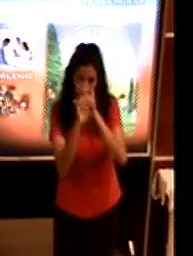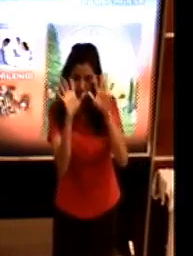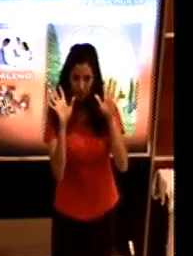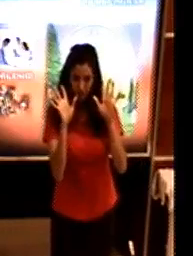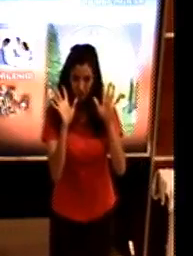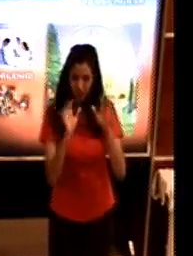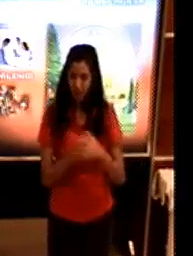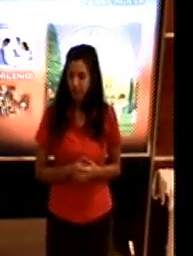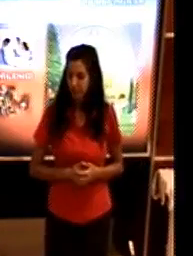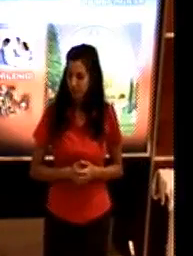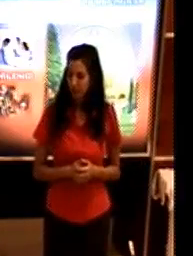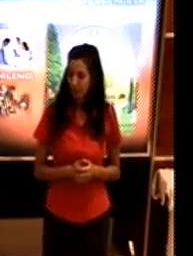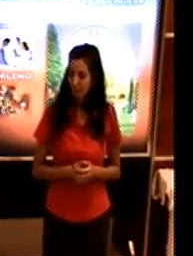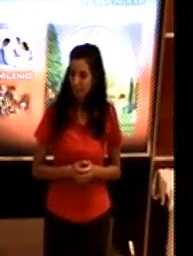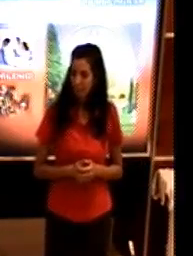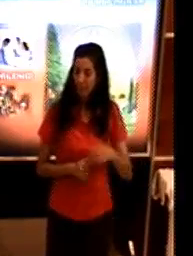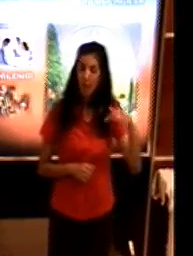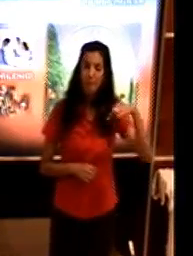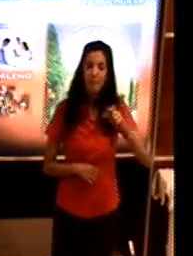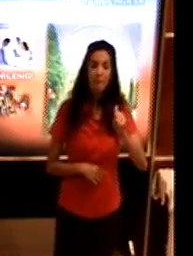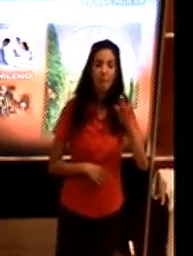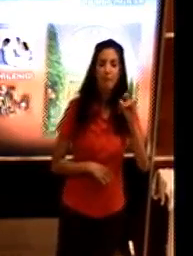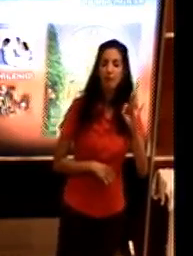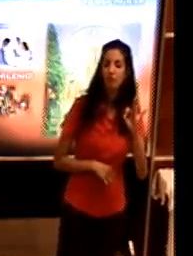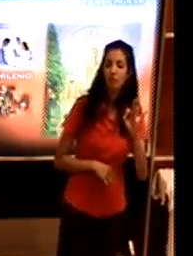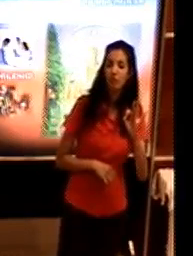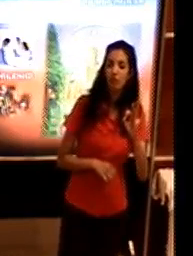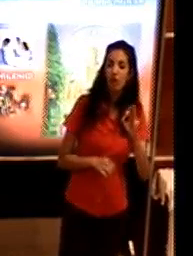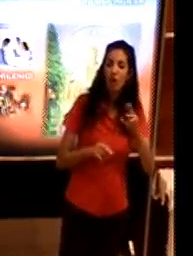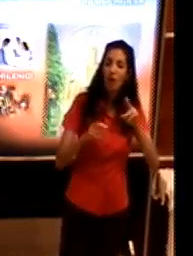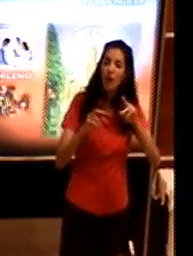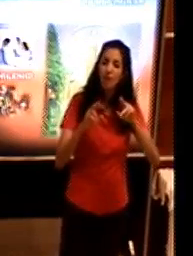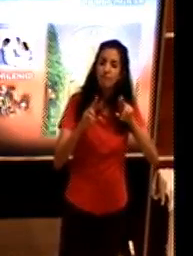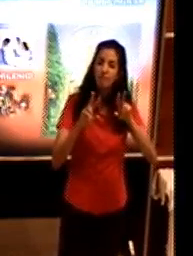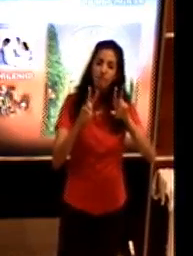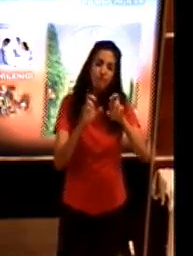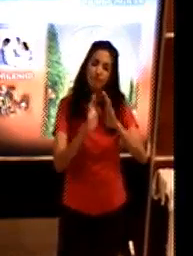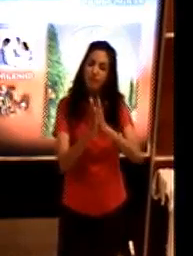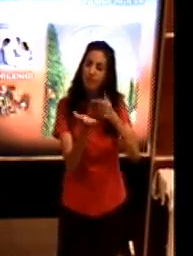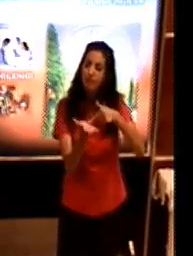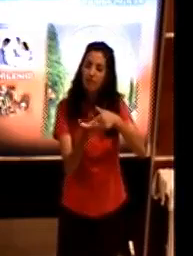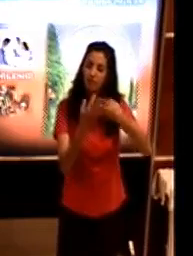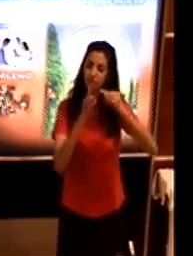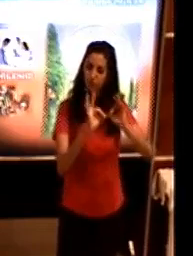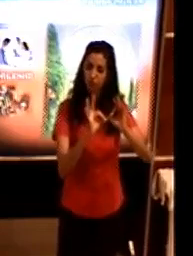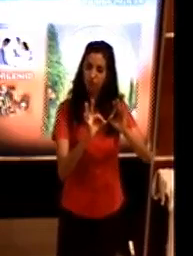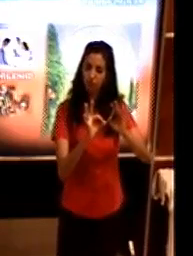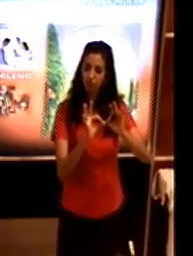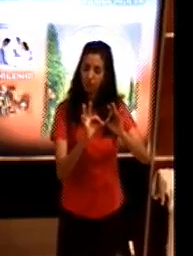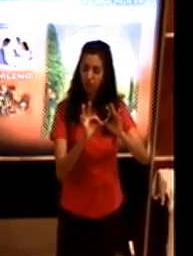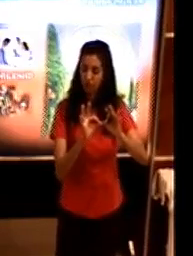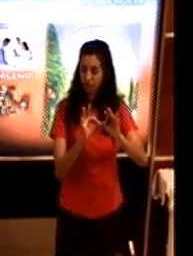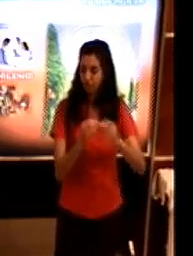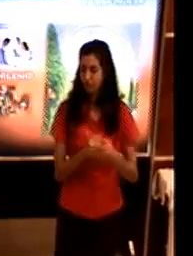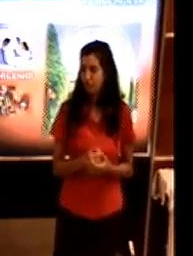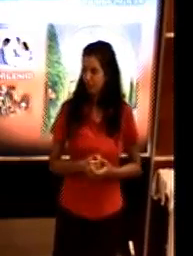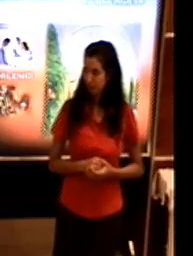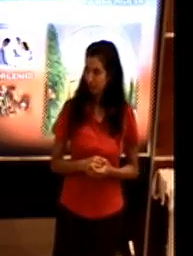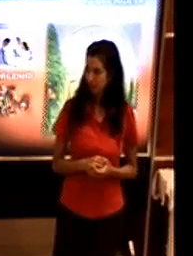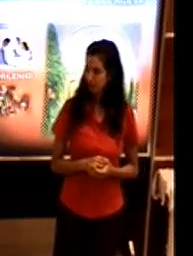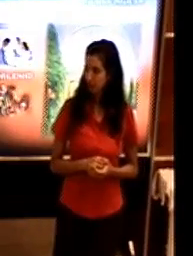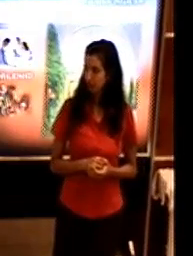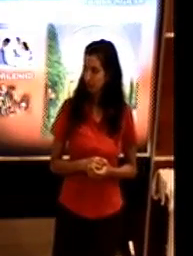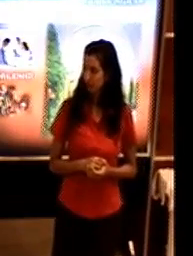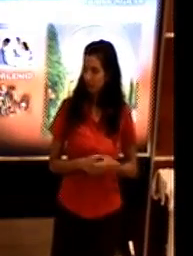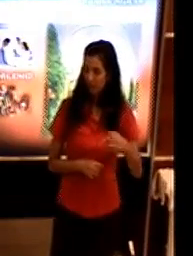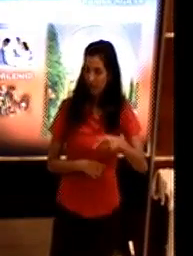bien, San Pablo explica el cumplimiento de la profecía. Y hermanos, San Pablo, escuchen bien, porque Satanás nos